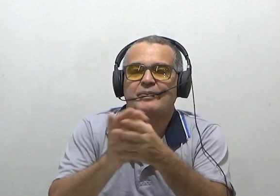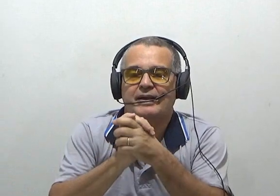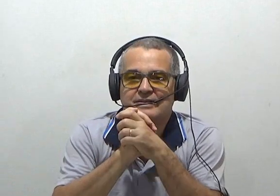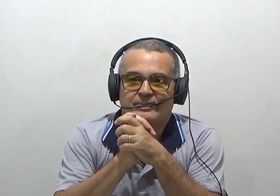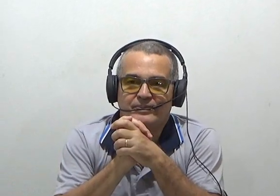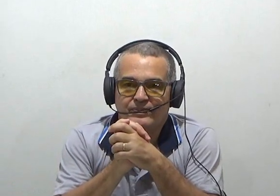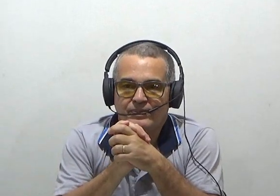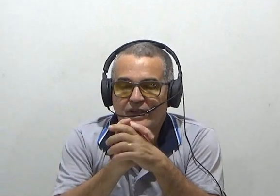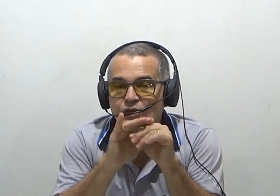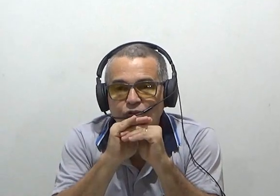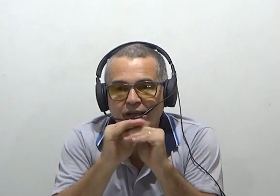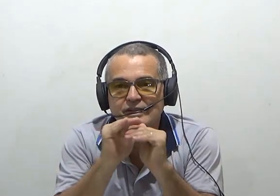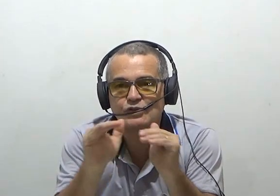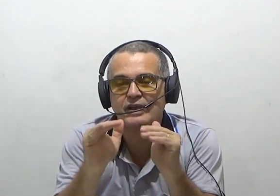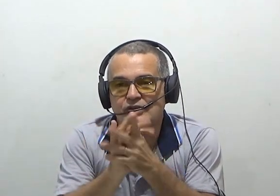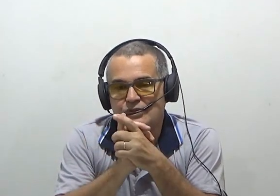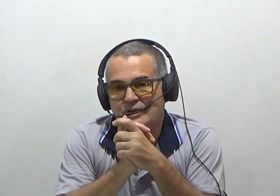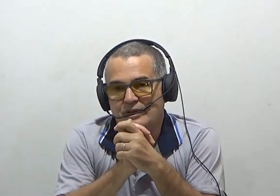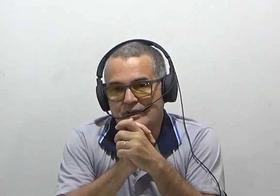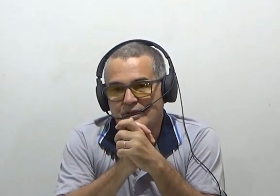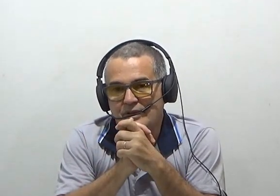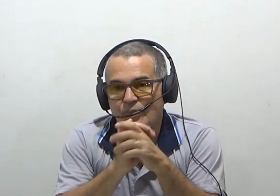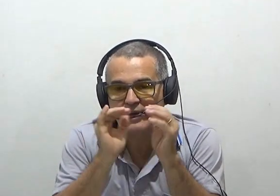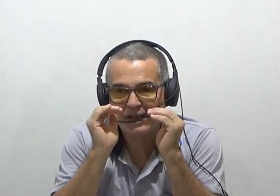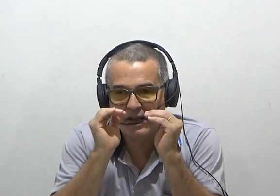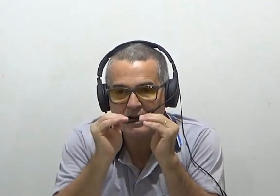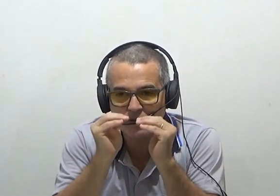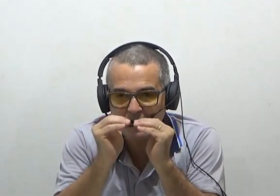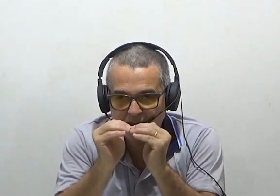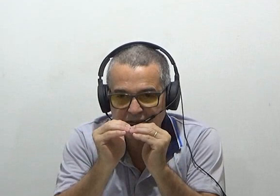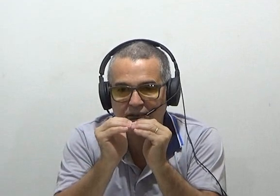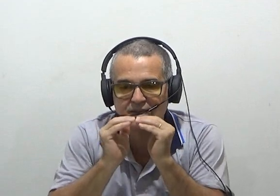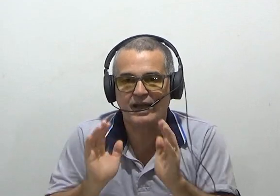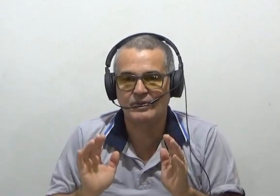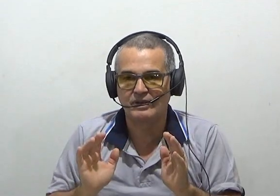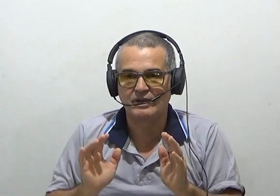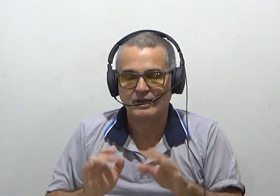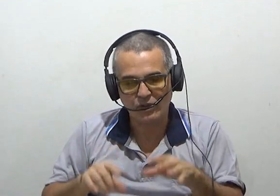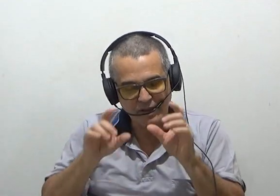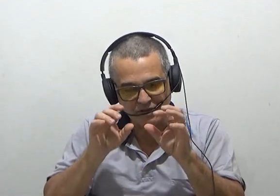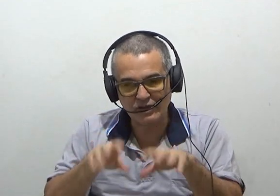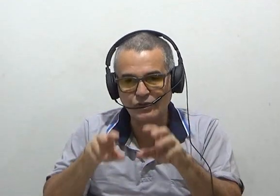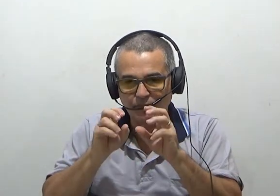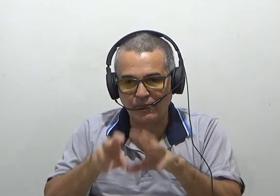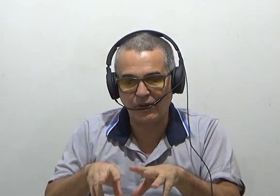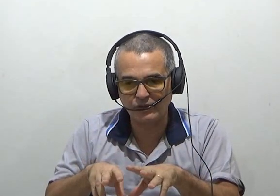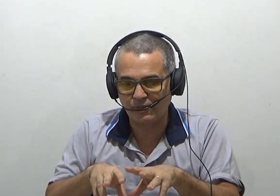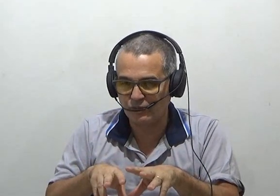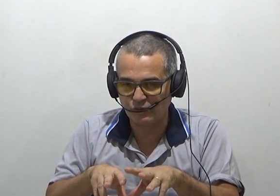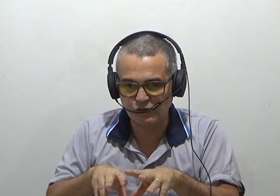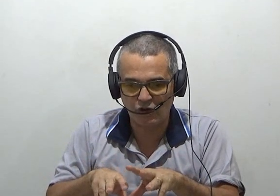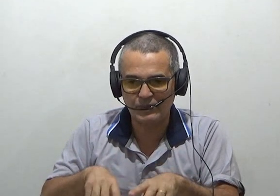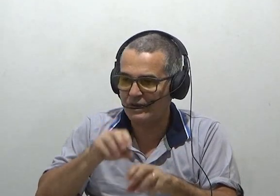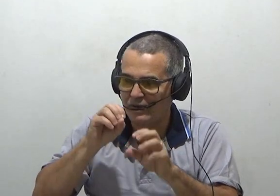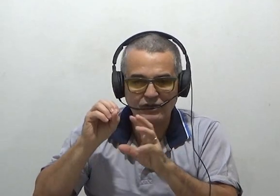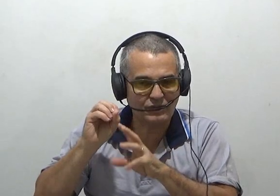agarrado para levar para casa. Quem não conhece surdo é isso. Porque quem conhece já sabe. Tem um cantinho